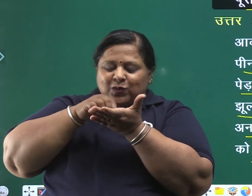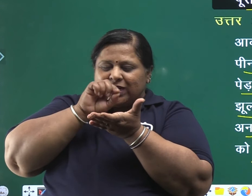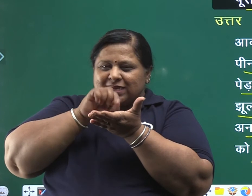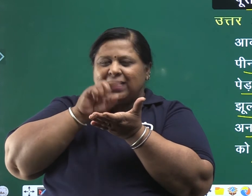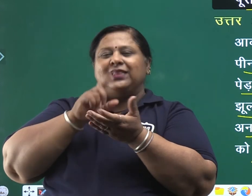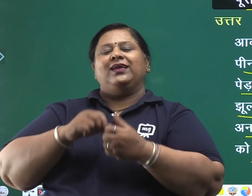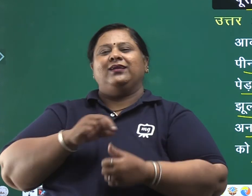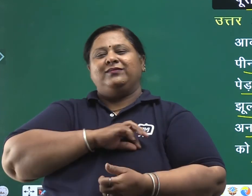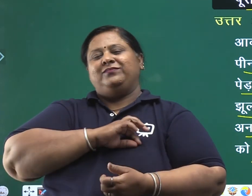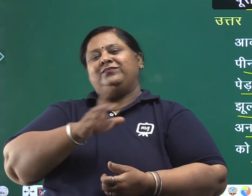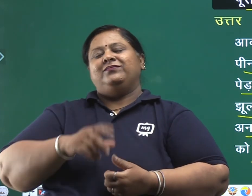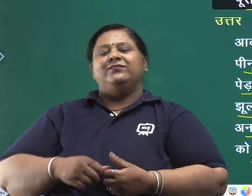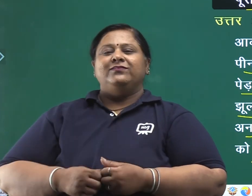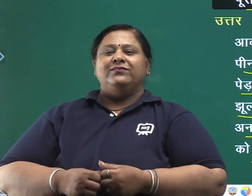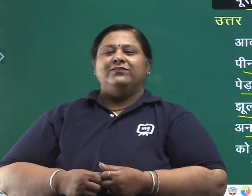चाहते हैं।